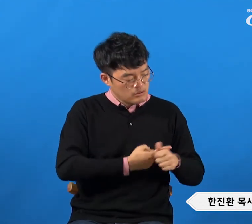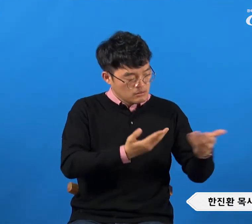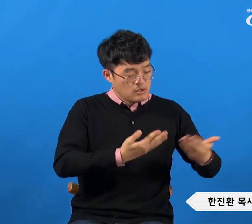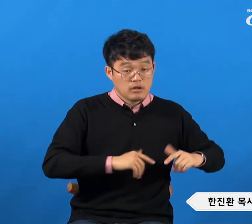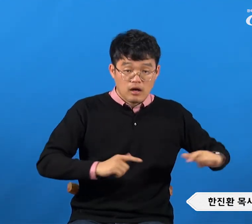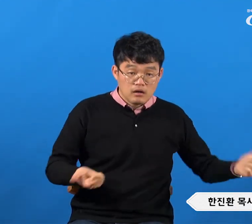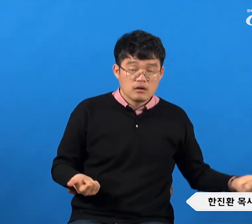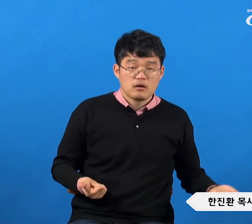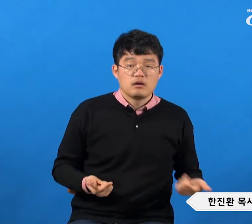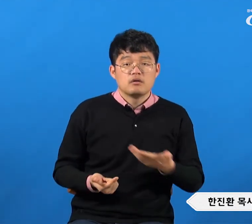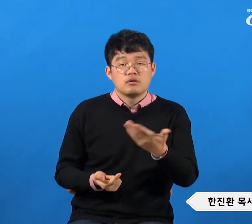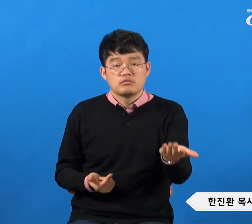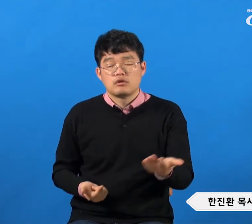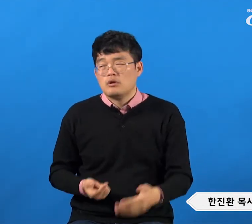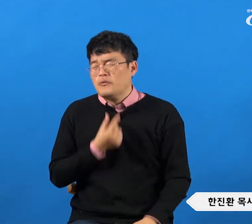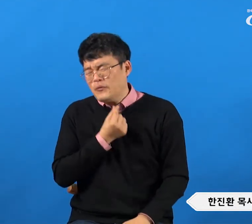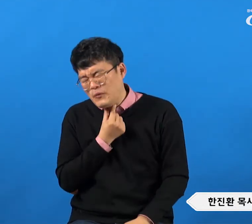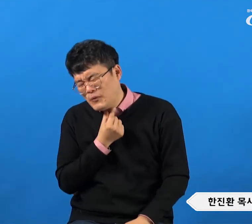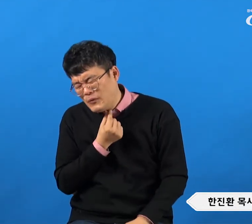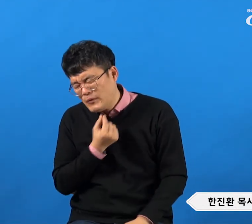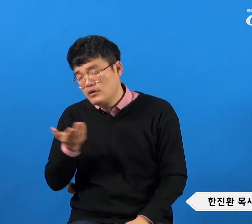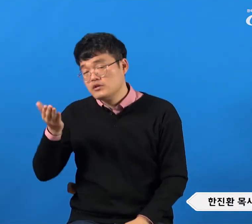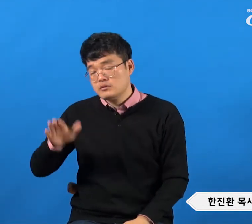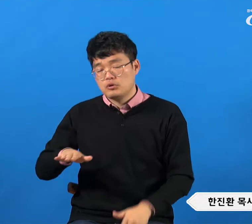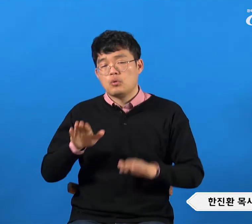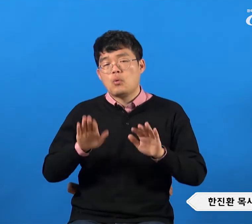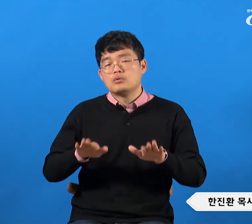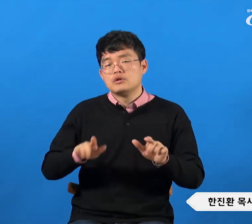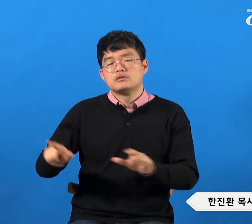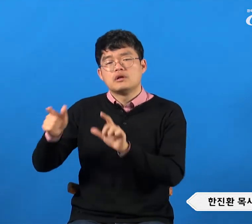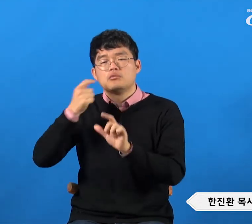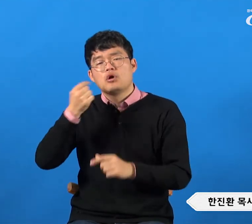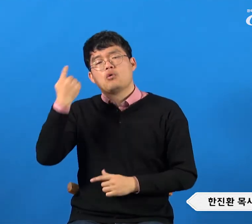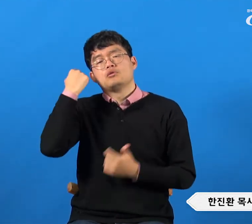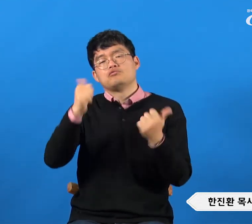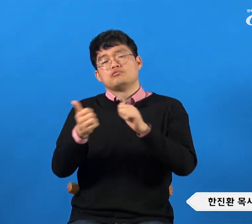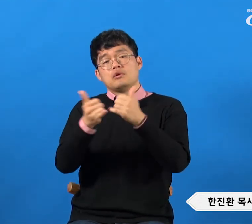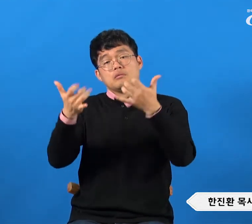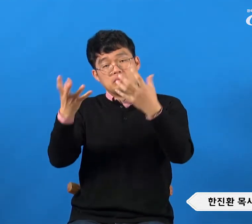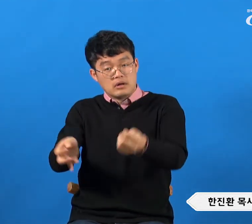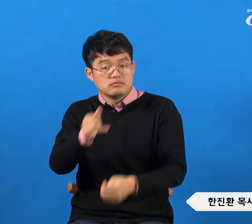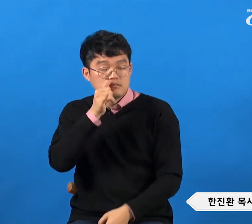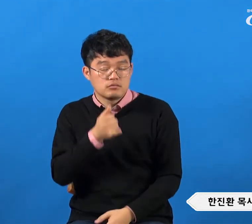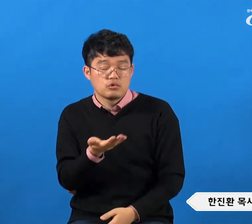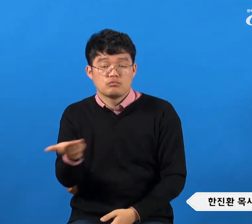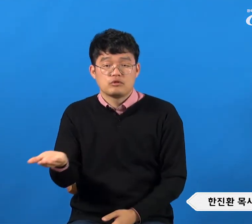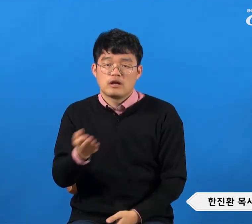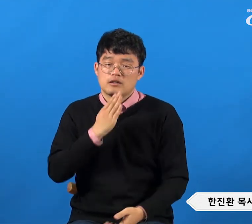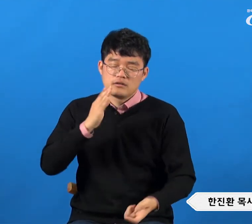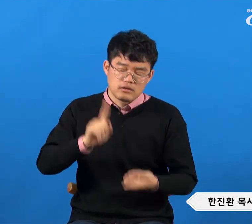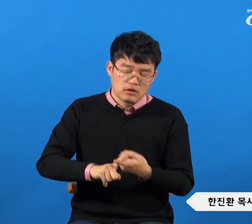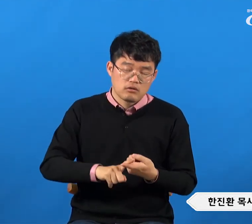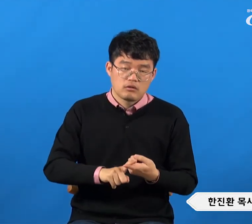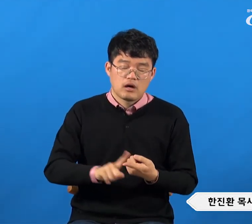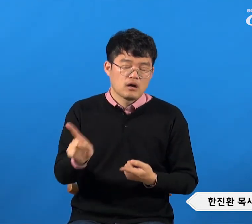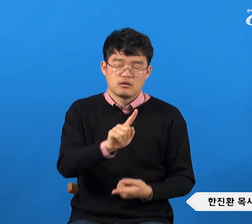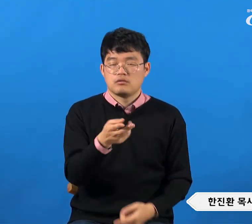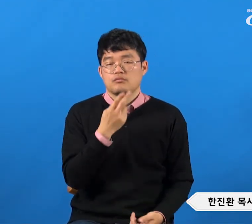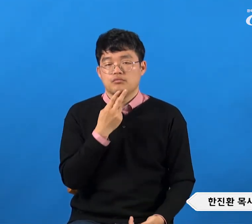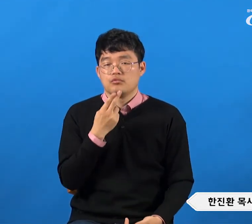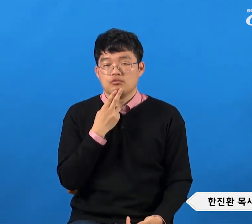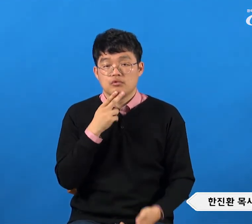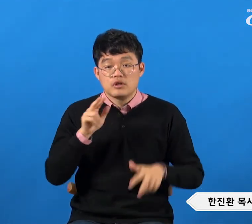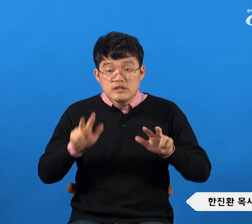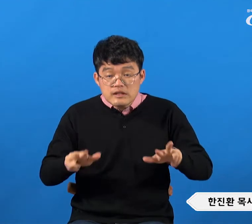그렇게 간절히 염원했지만 이 하루를 받지 못한 사람들 많습니다. 당연한 것이 아닙니다. 어떻게